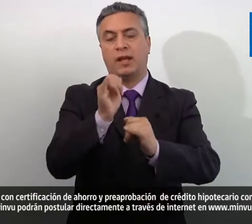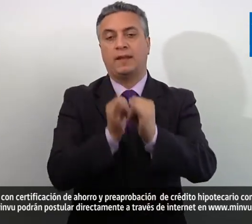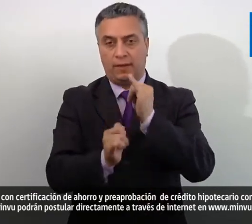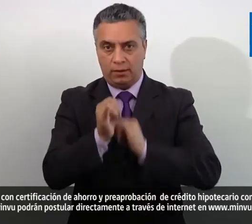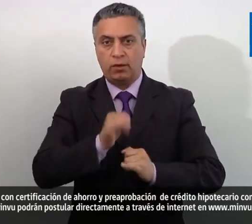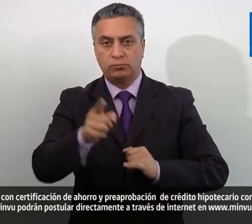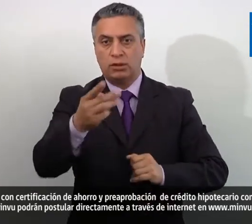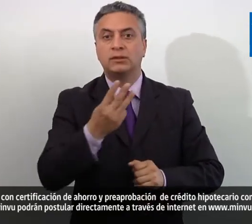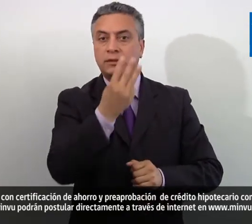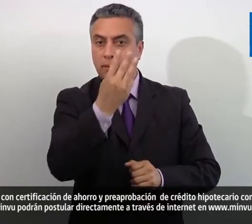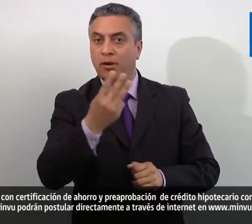en